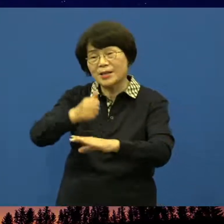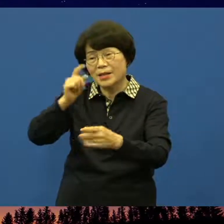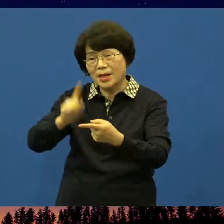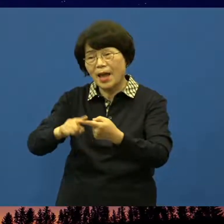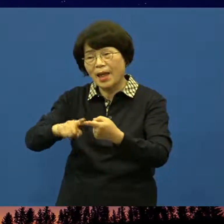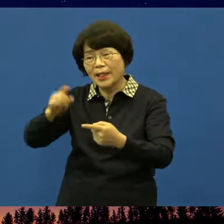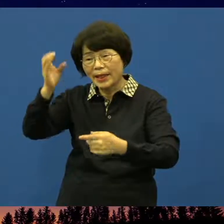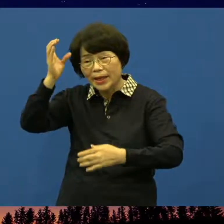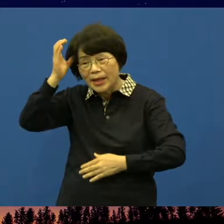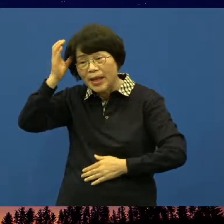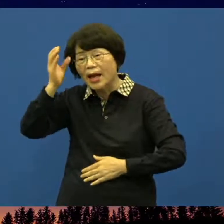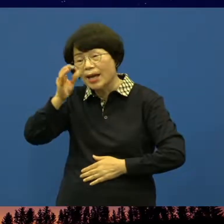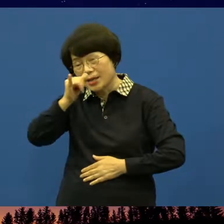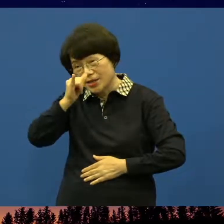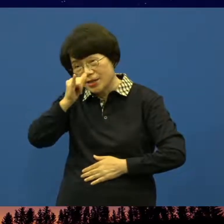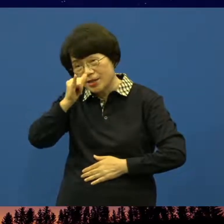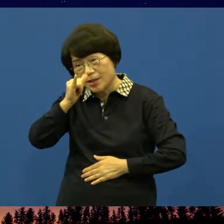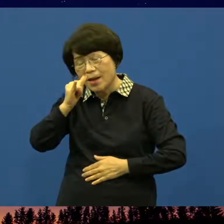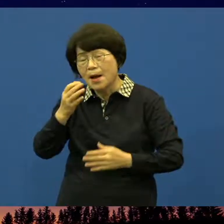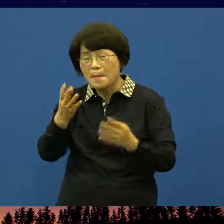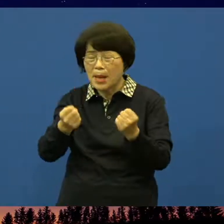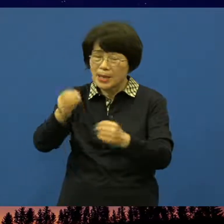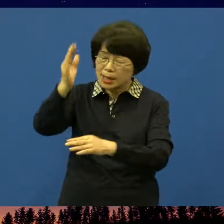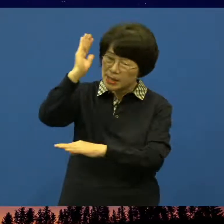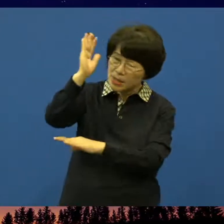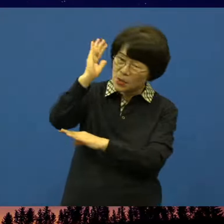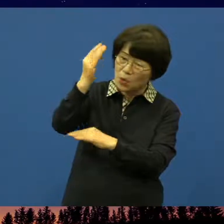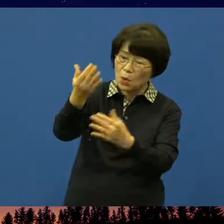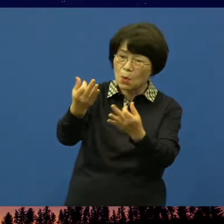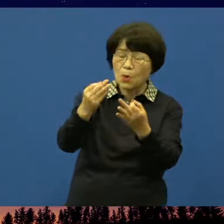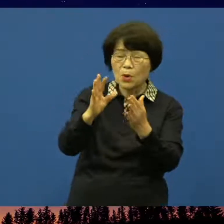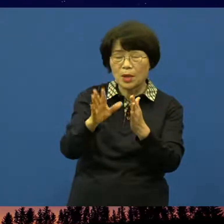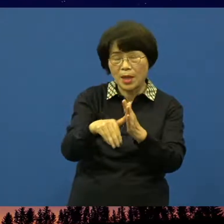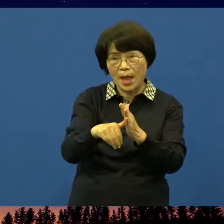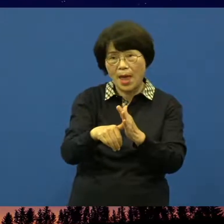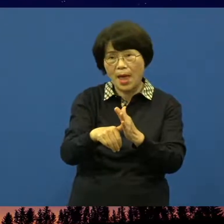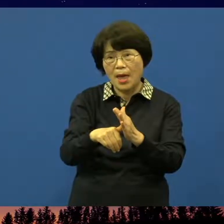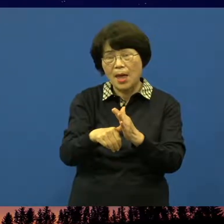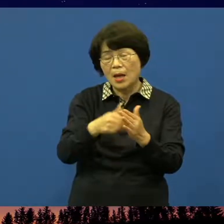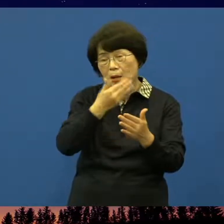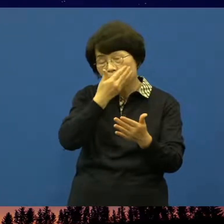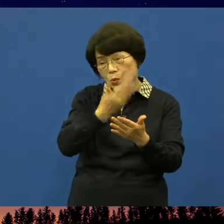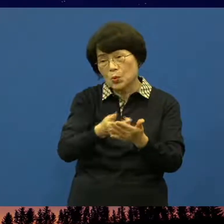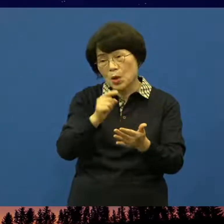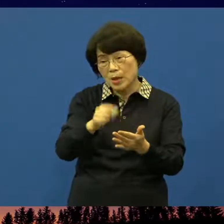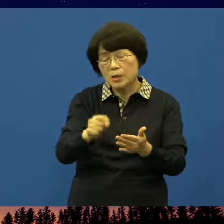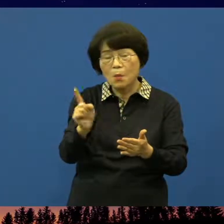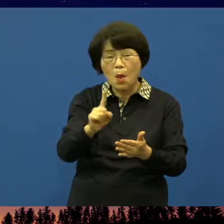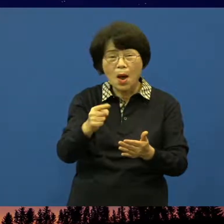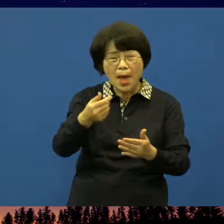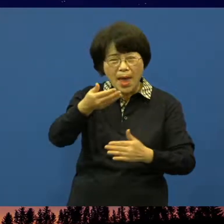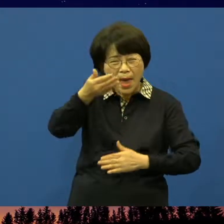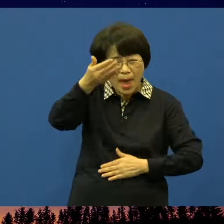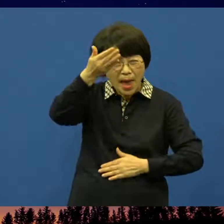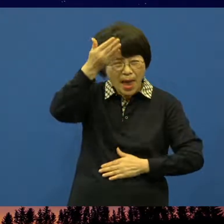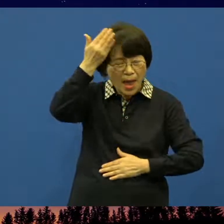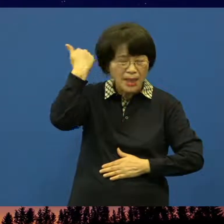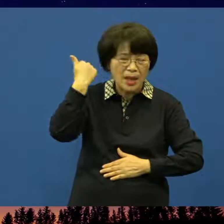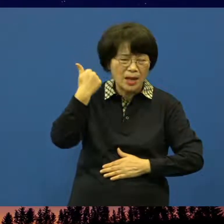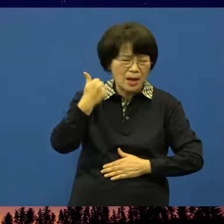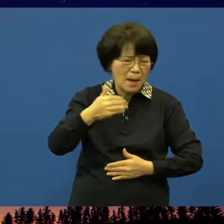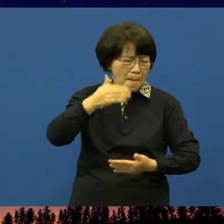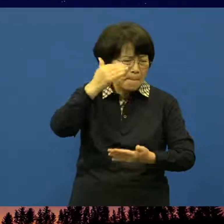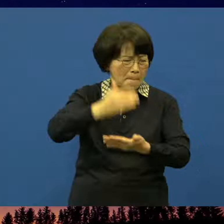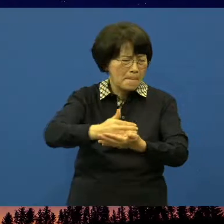보면서 많은 설교를 들으면서 우리에게 주는 메시지 가운데 하나는 뭘까요? 옛날에는 다 닫혀있고 뭔가 우리는